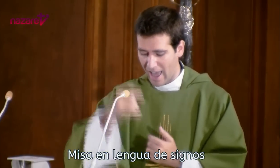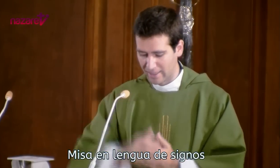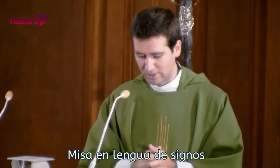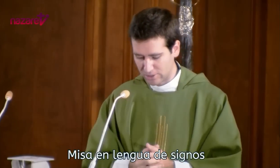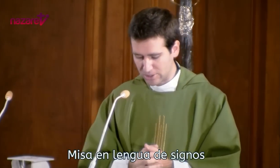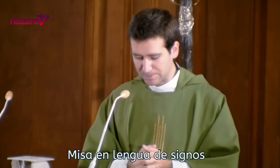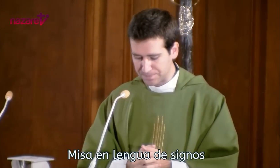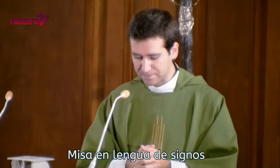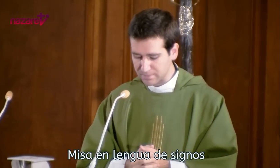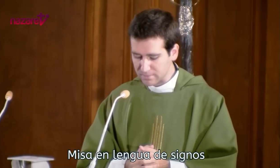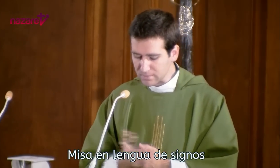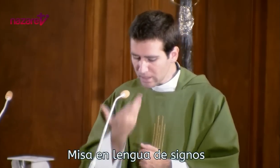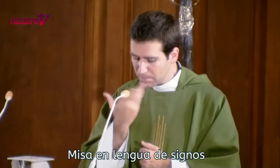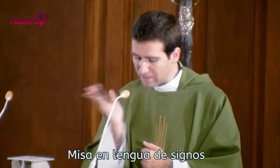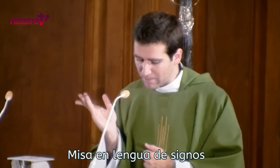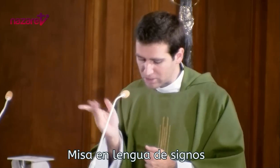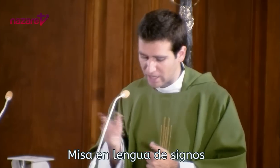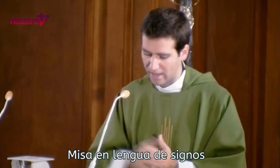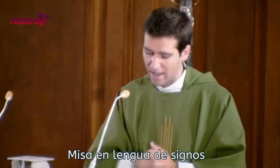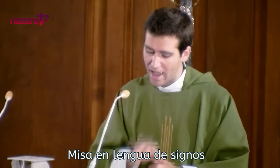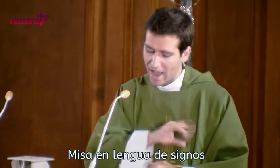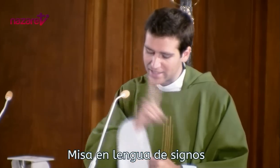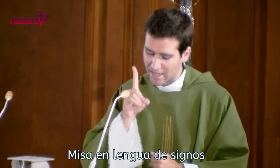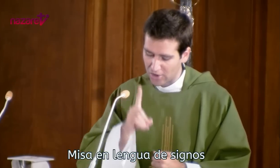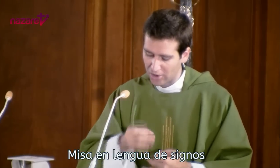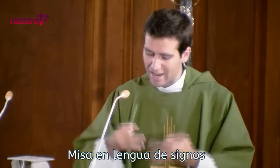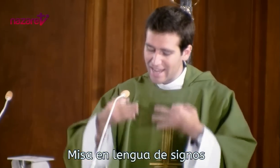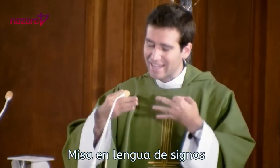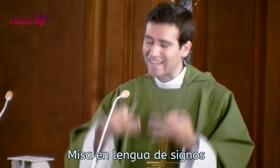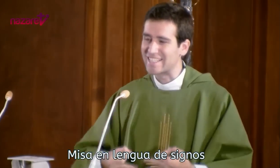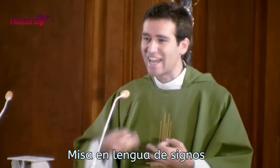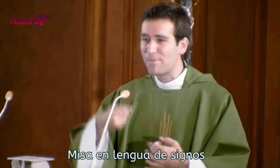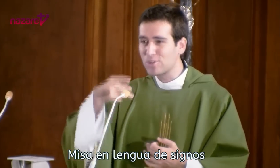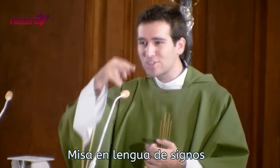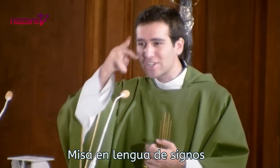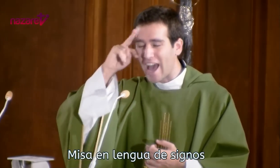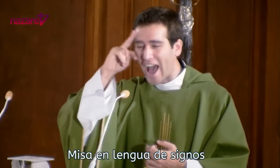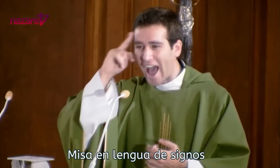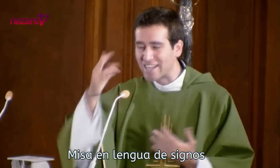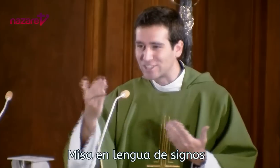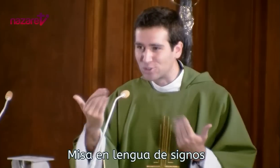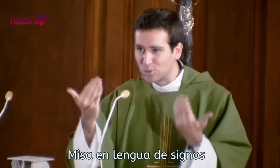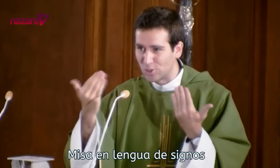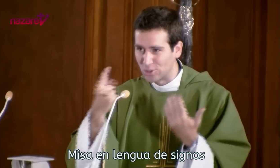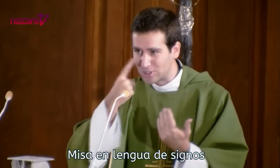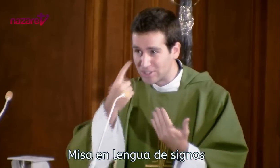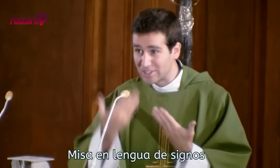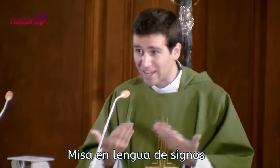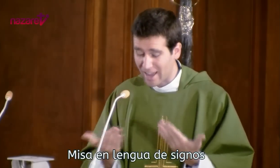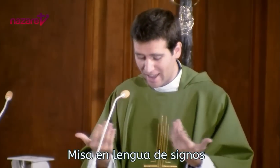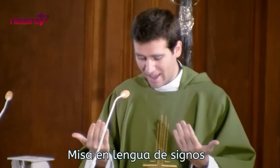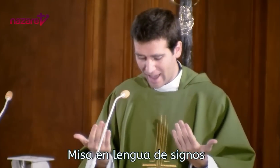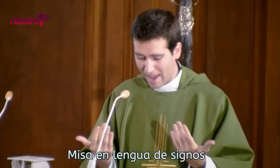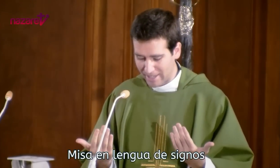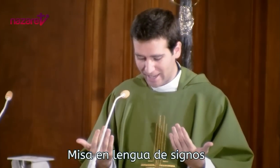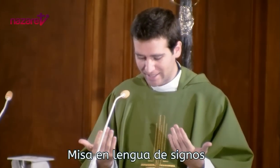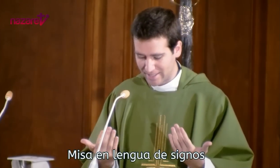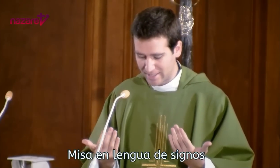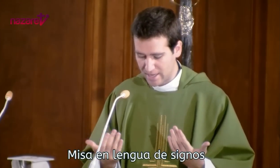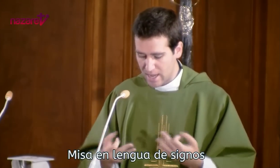Dios. Pidámosle al Señor que seamos astutos, hábiles,